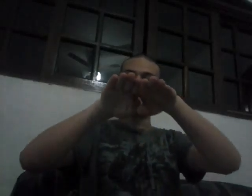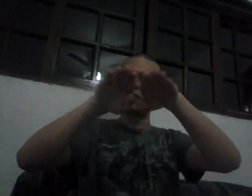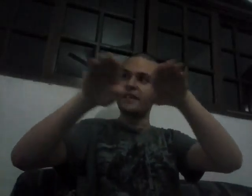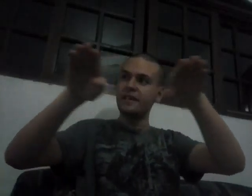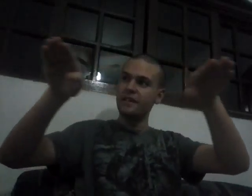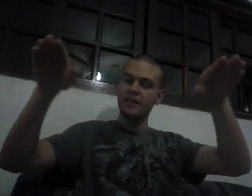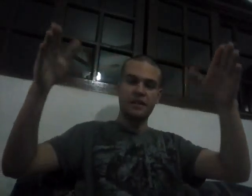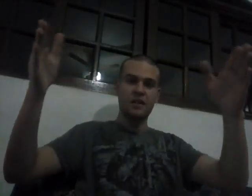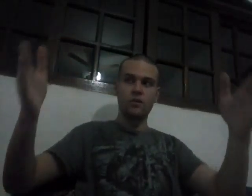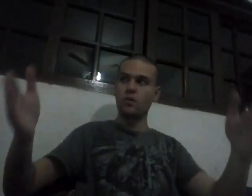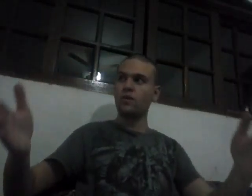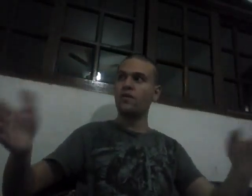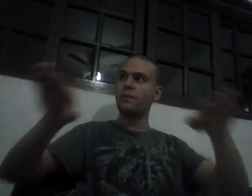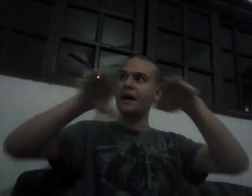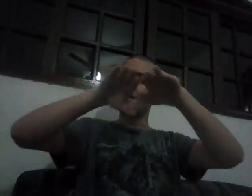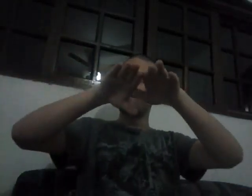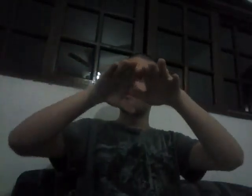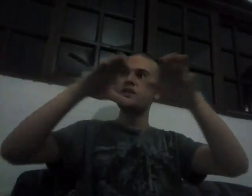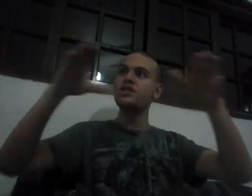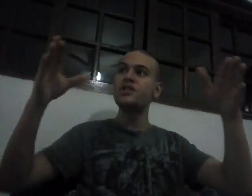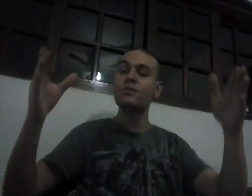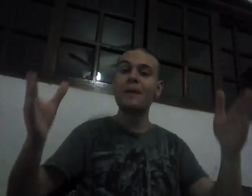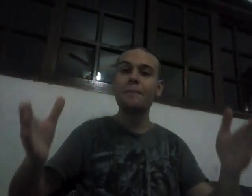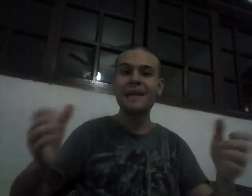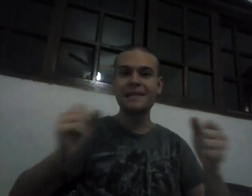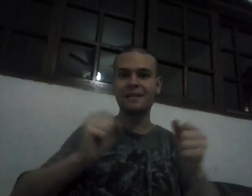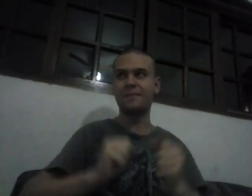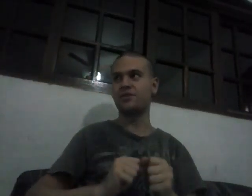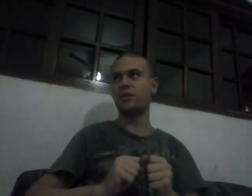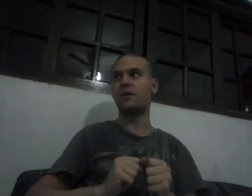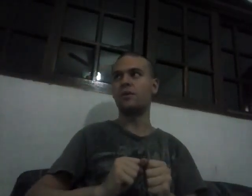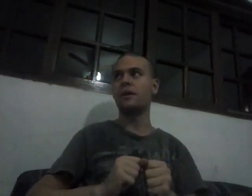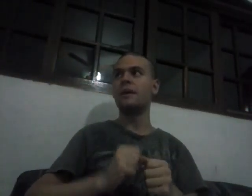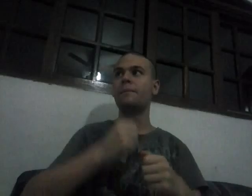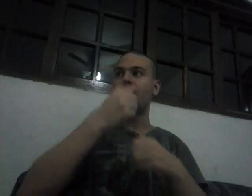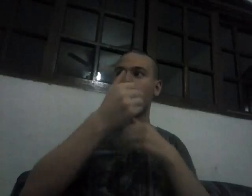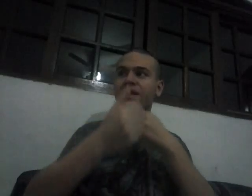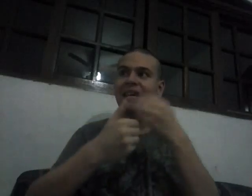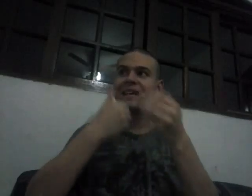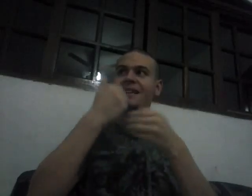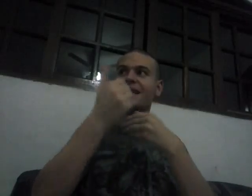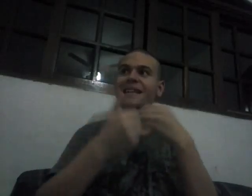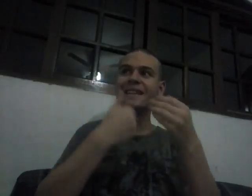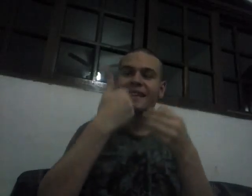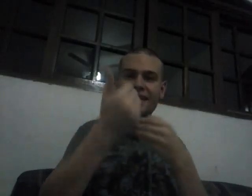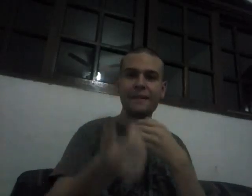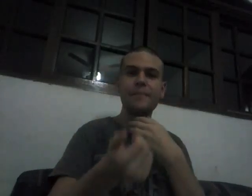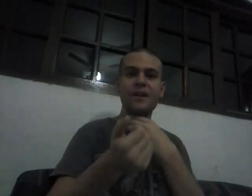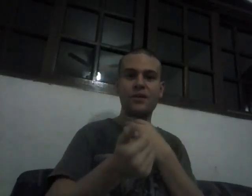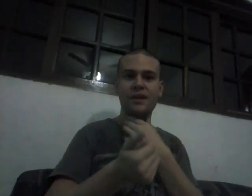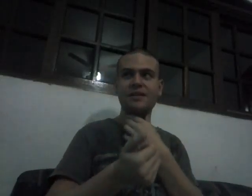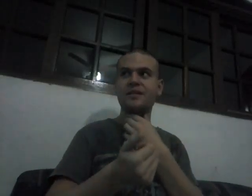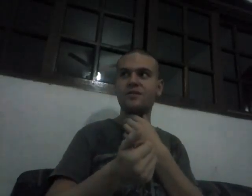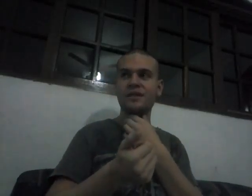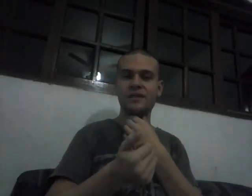vai fazer o formato de uma mesa pessoal, para poder entender melhor essa situação.